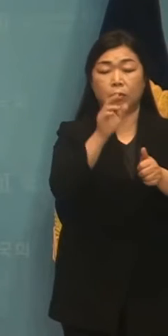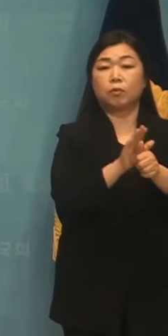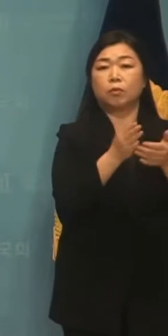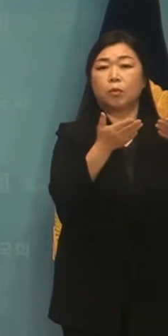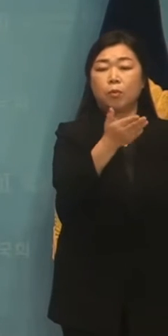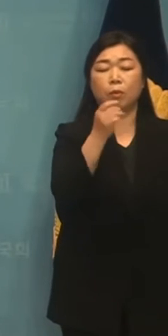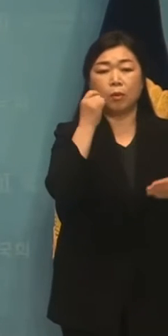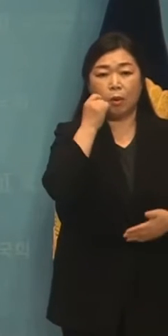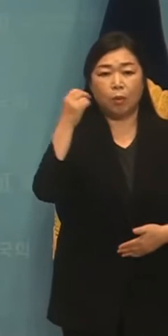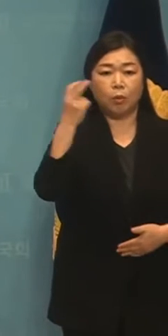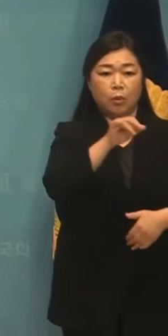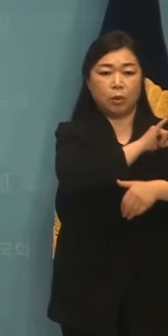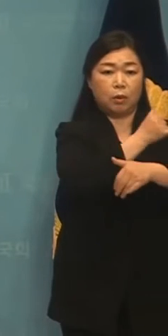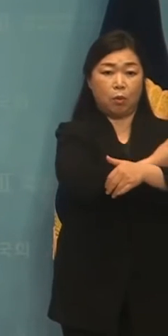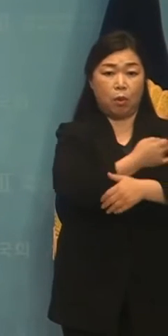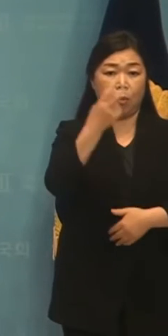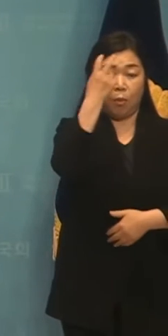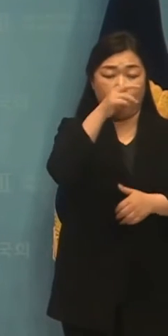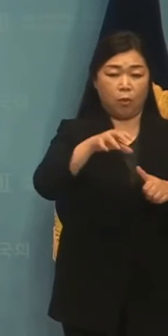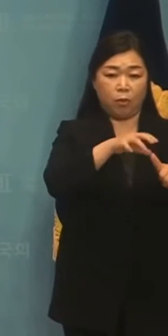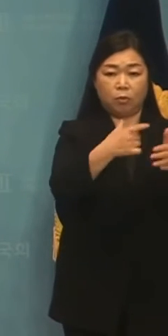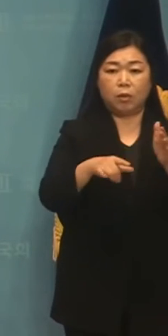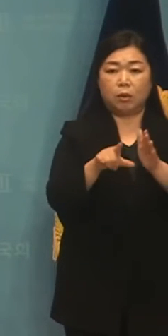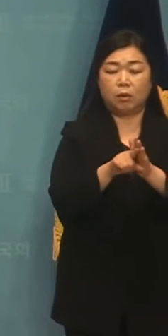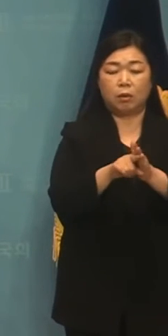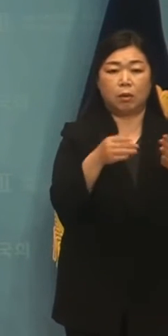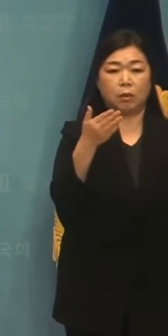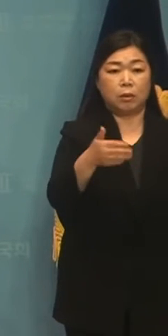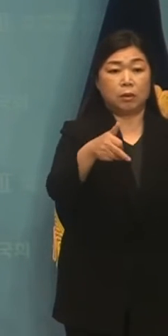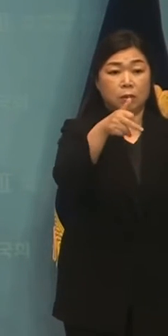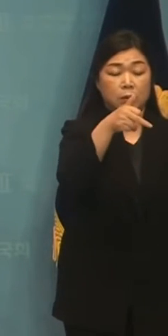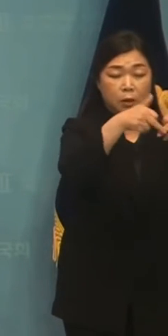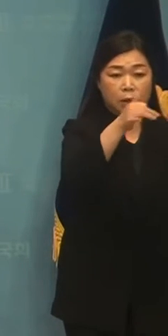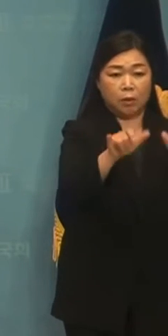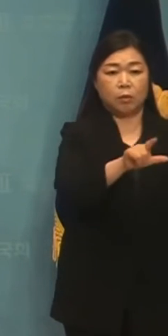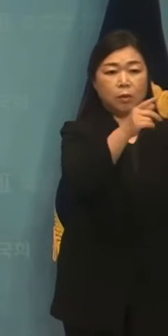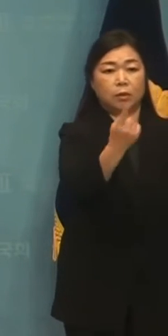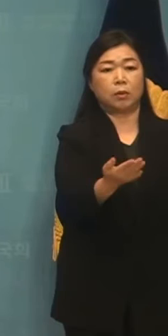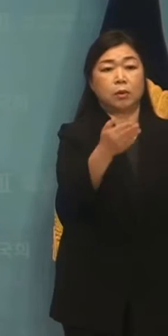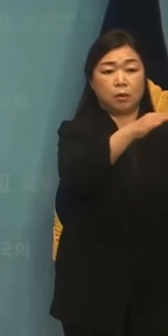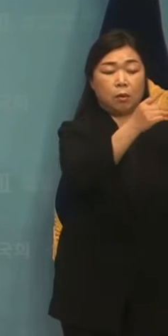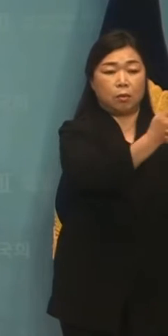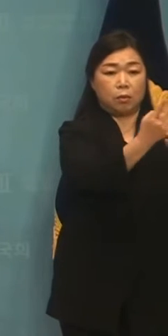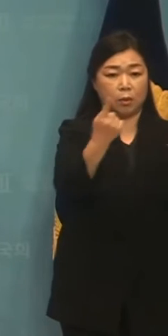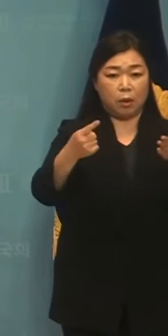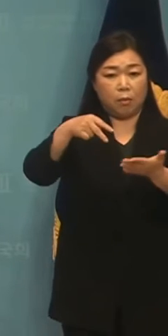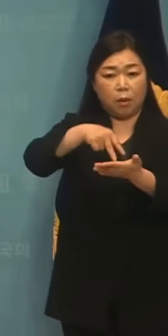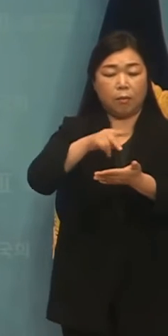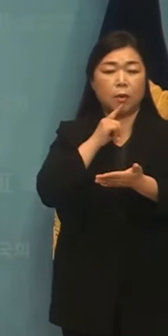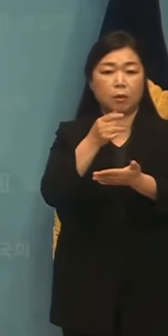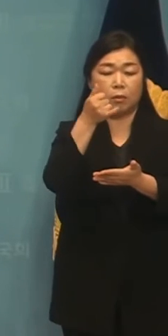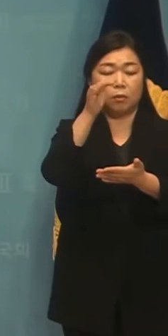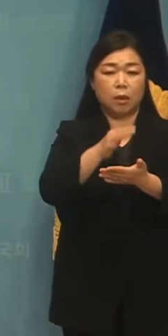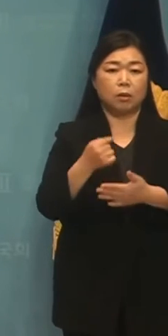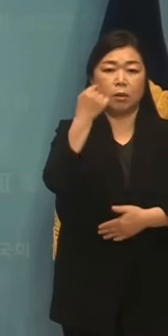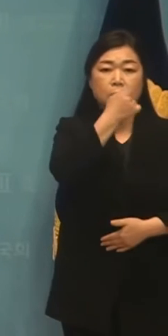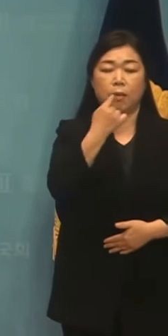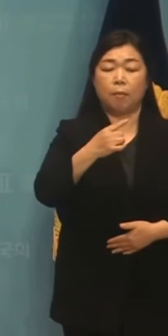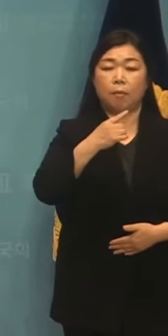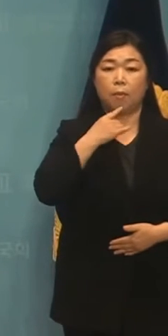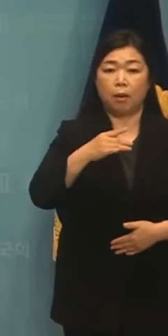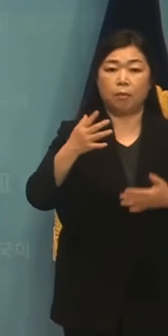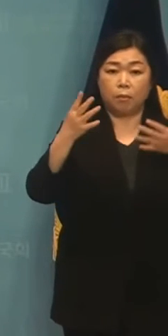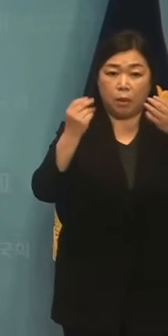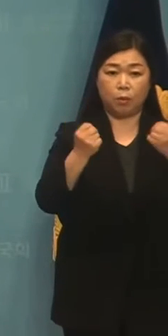장애인들의 인권 보호를 위해 탈시설을 정책과제로 추진하고 있음에도 부부만 무성할 뿐